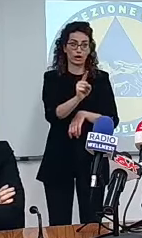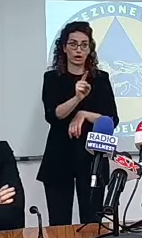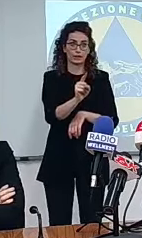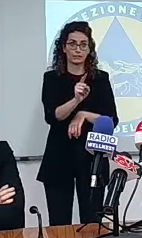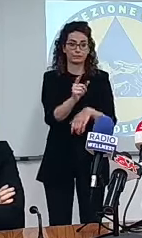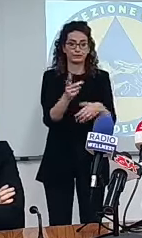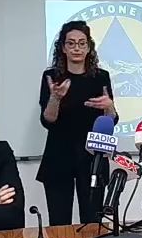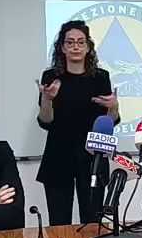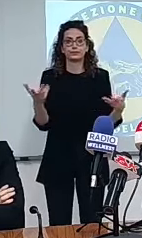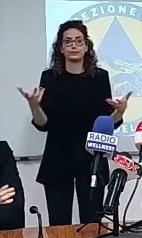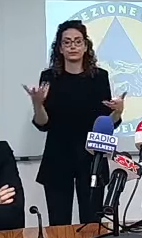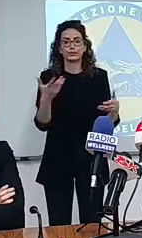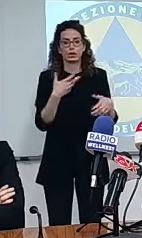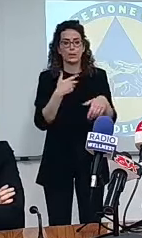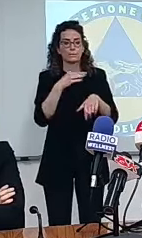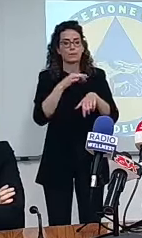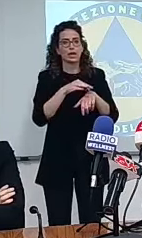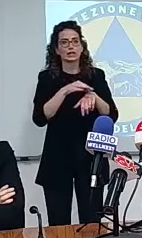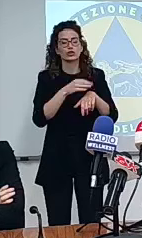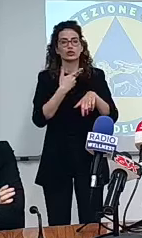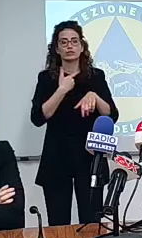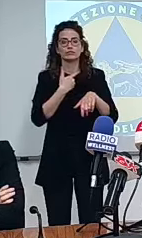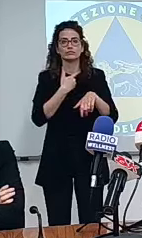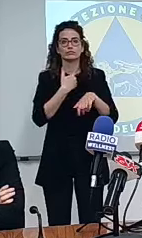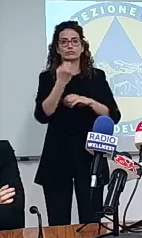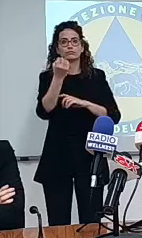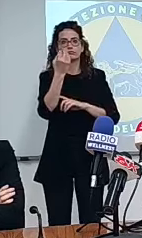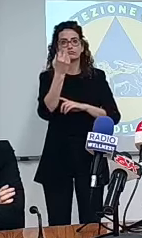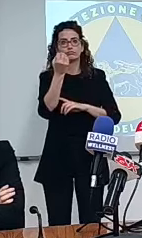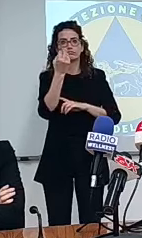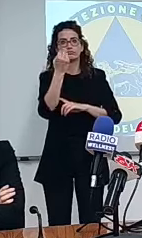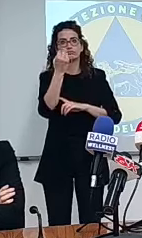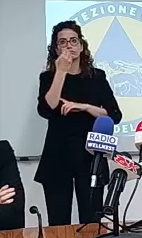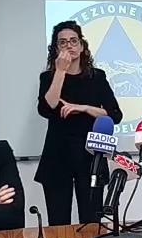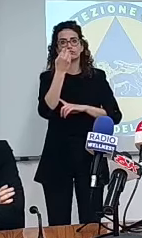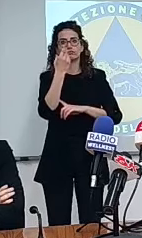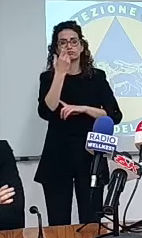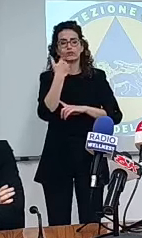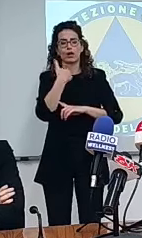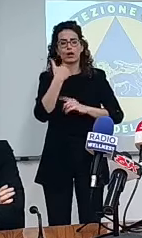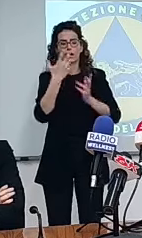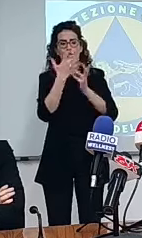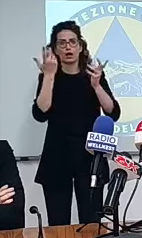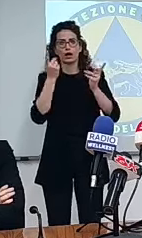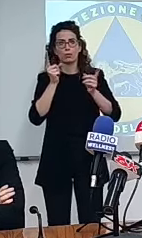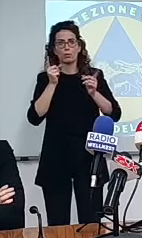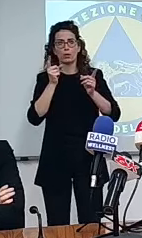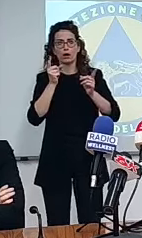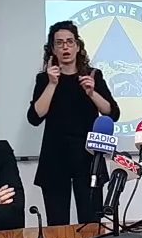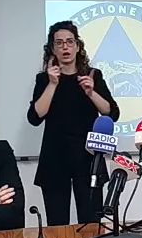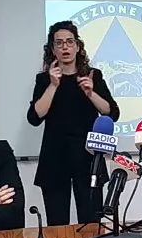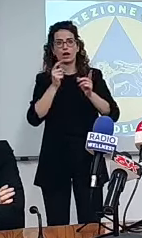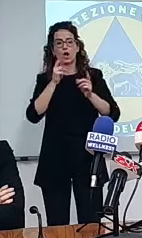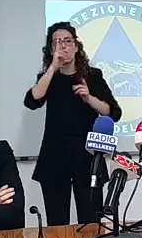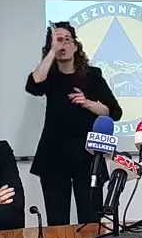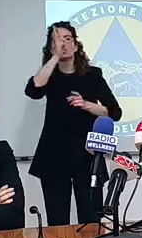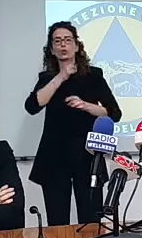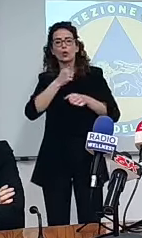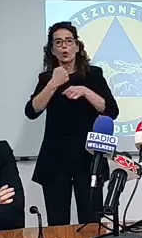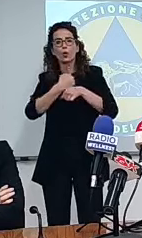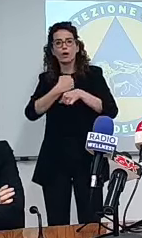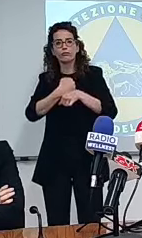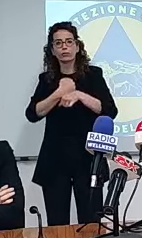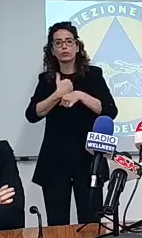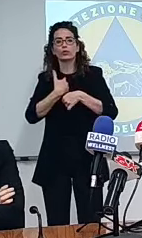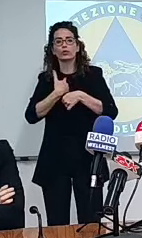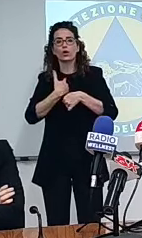sono medici comunque che hanno avuto una formazione nella quale era chiaro che la loro professione prevedeva l'utilizzo